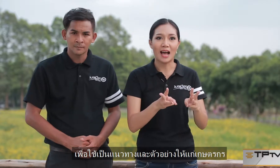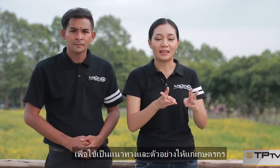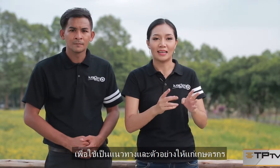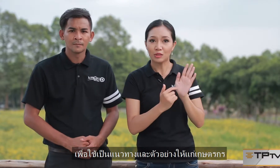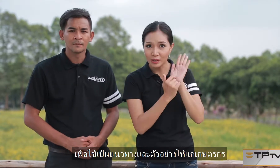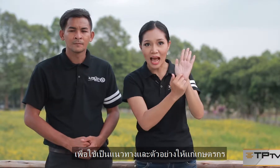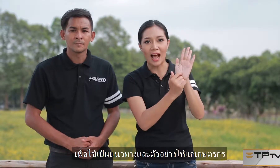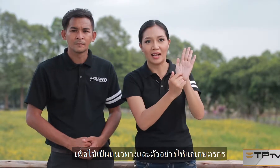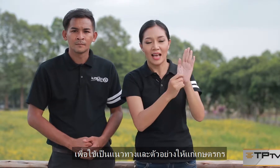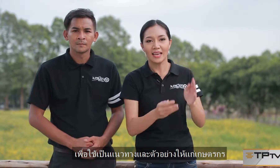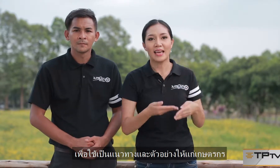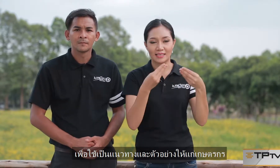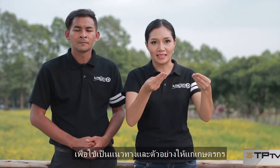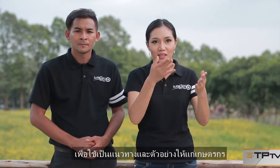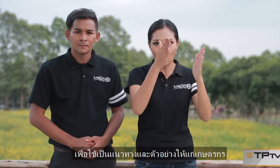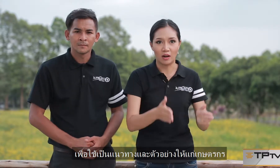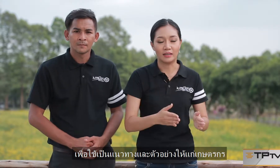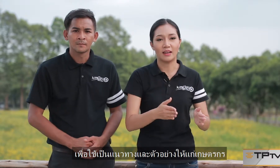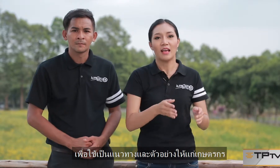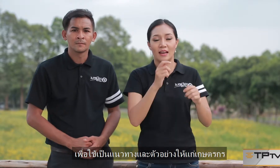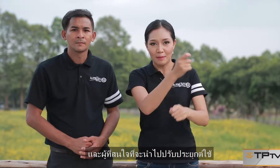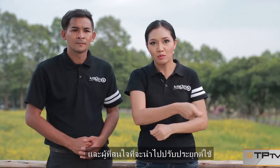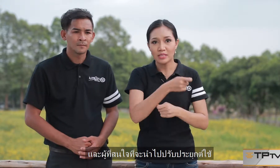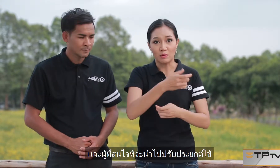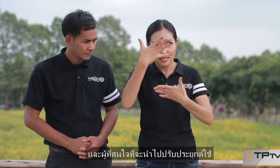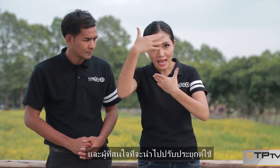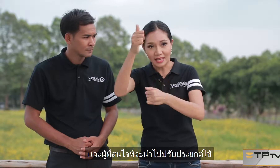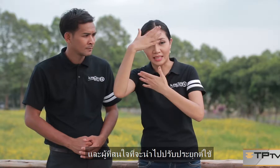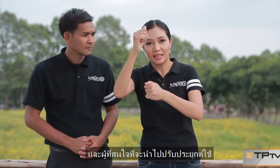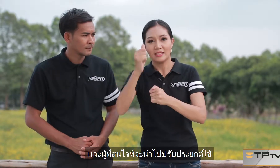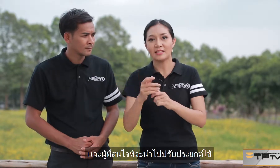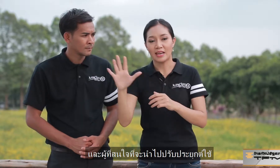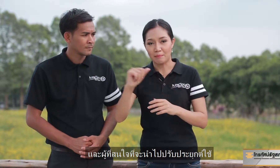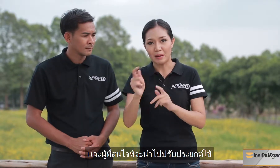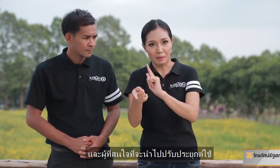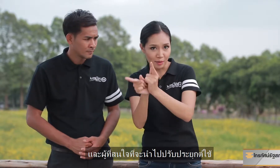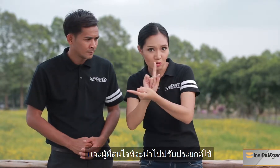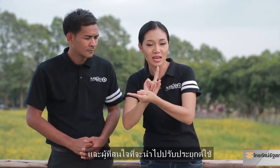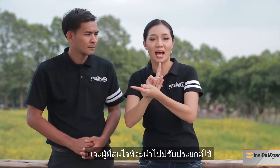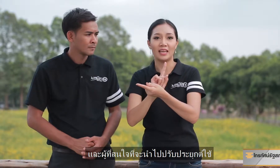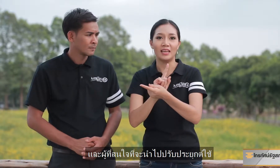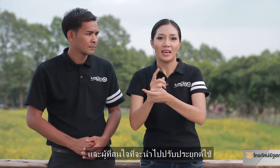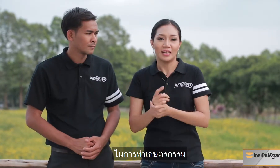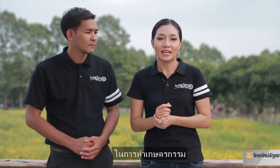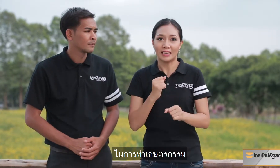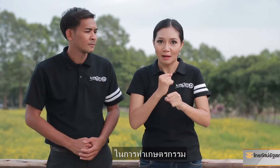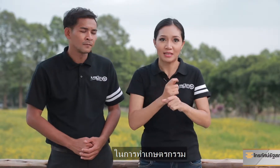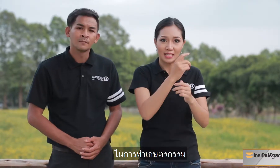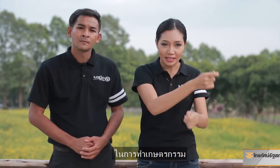างและตัวอย่างให้แก่เกษตรกรและผู้ที่สนใจที่จะนำไปปรับประยุกต์ใช้ในการทำเกษตรกร